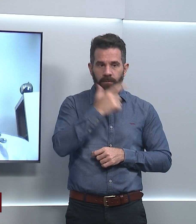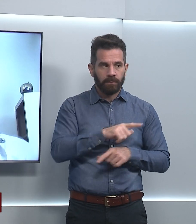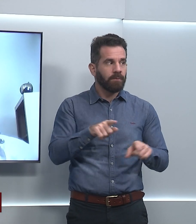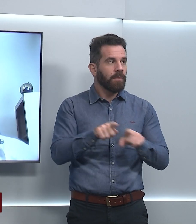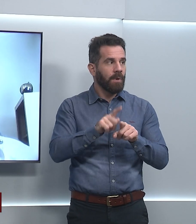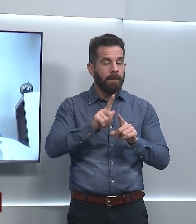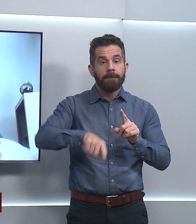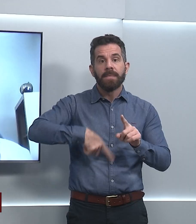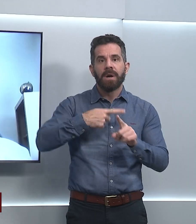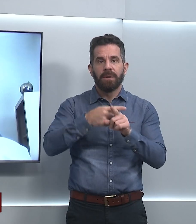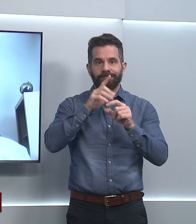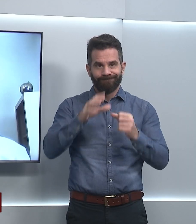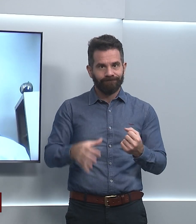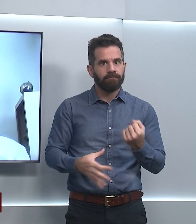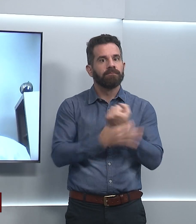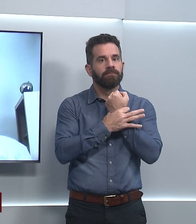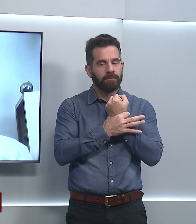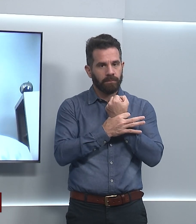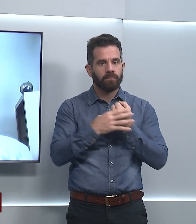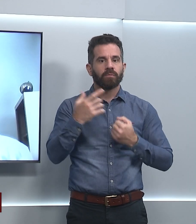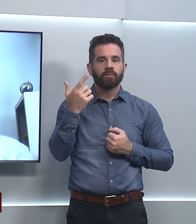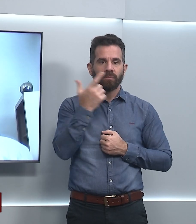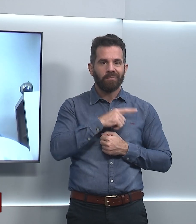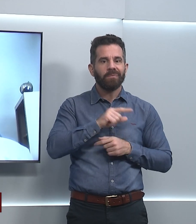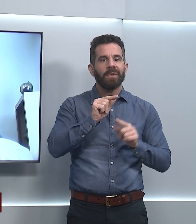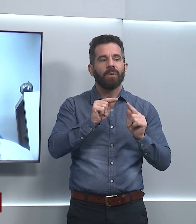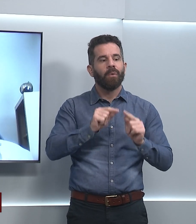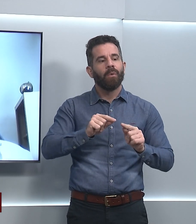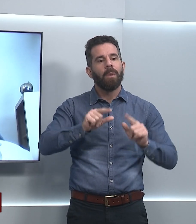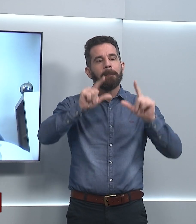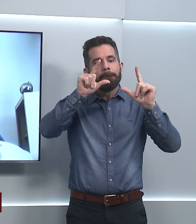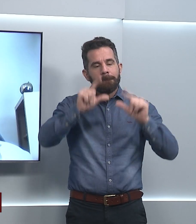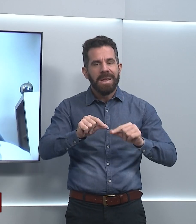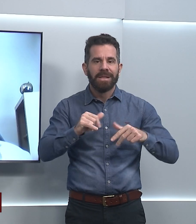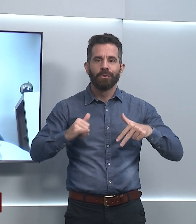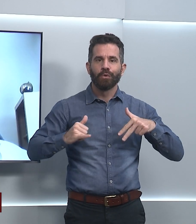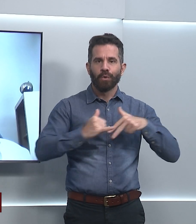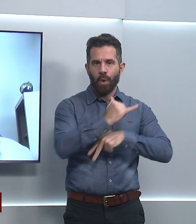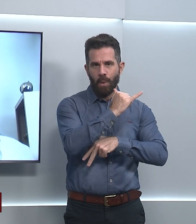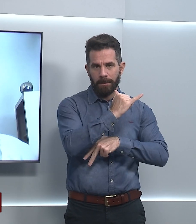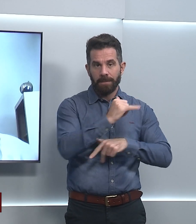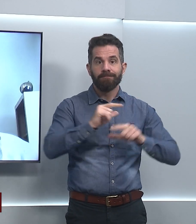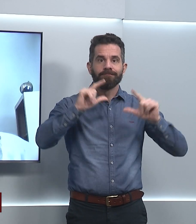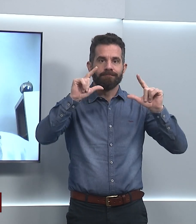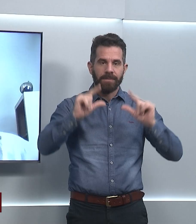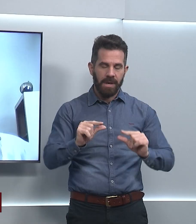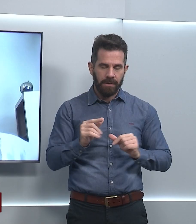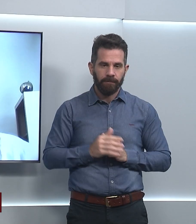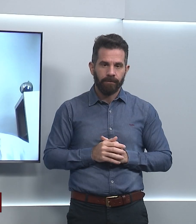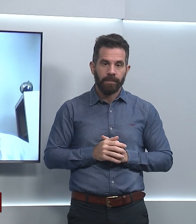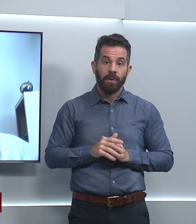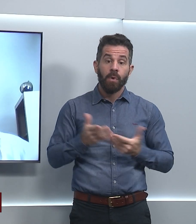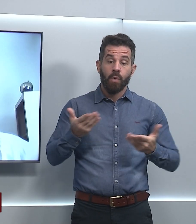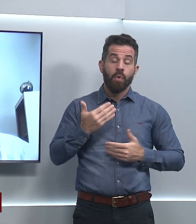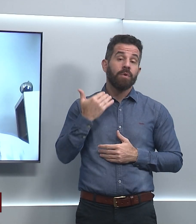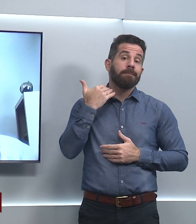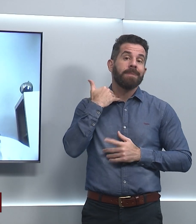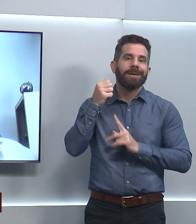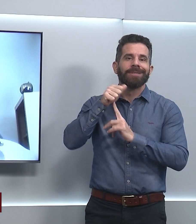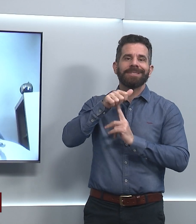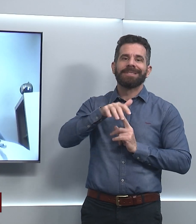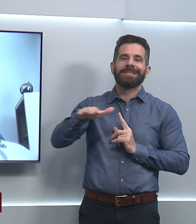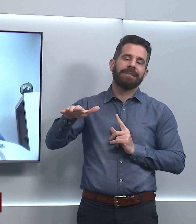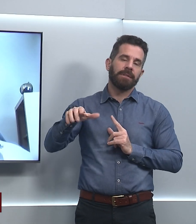com que essa possibilidade de golpe ela diminua. Nós temos hoje uma ferramenta do Banco Central que se